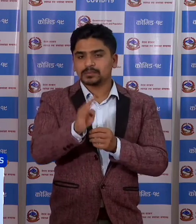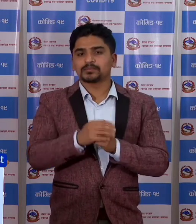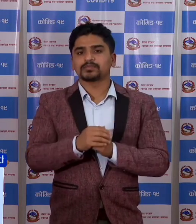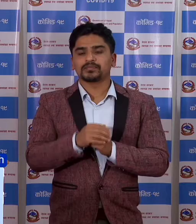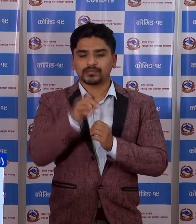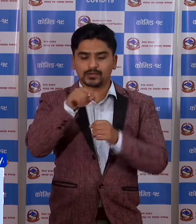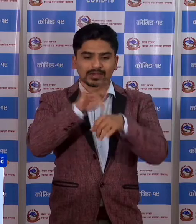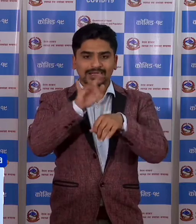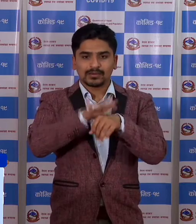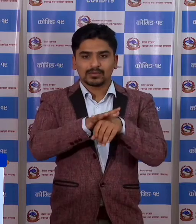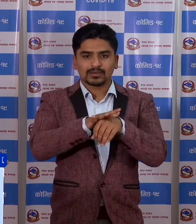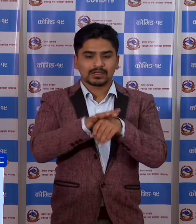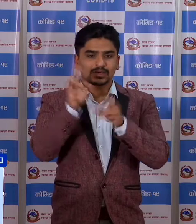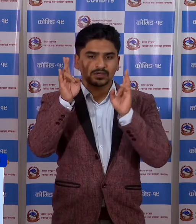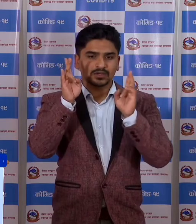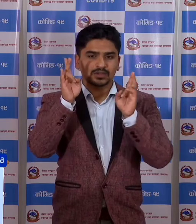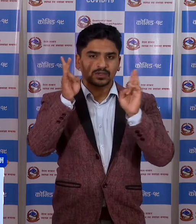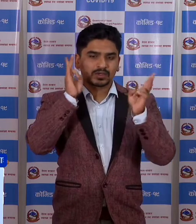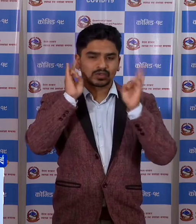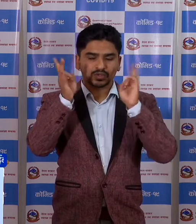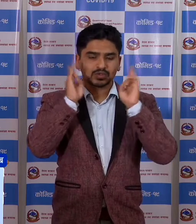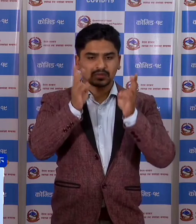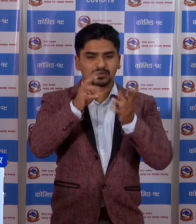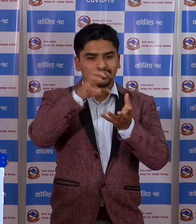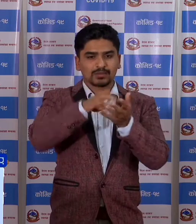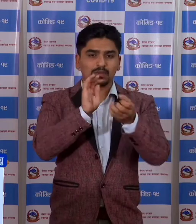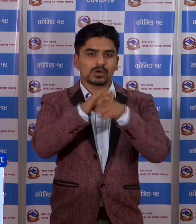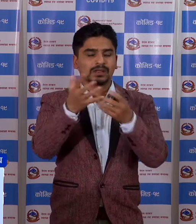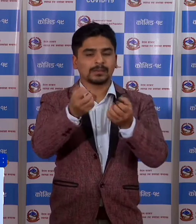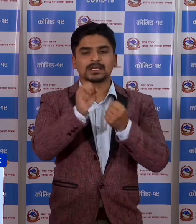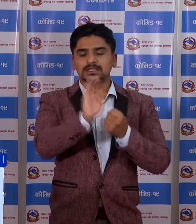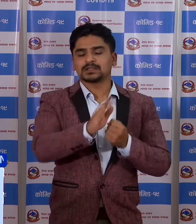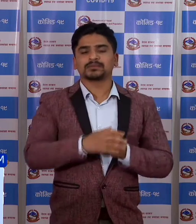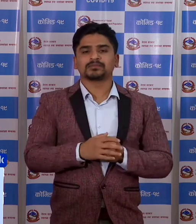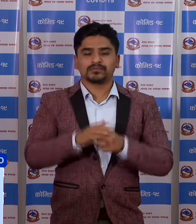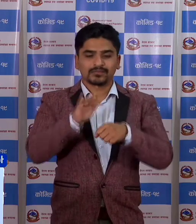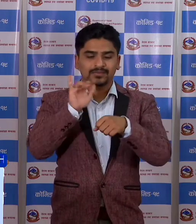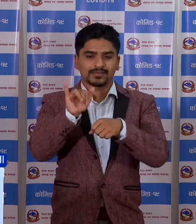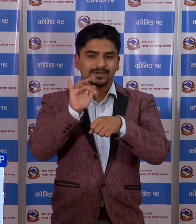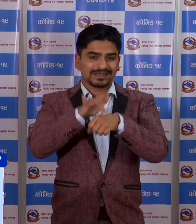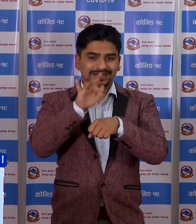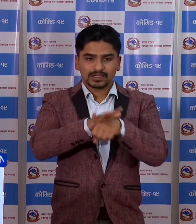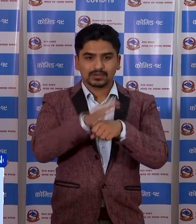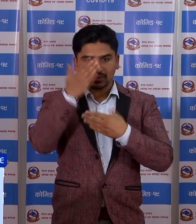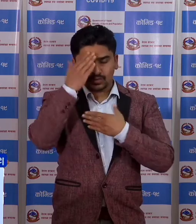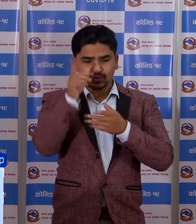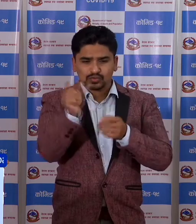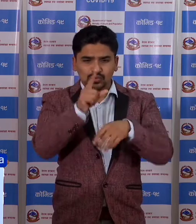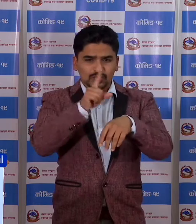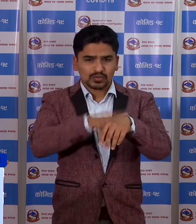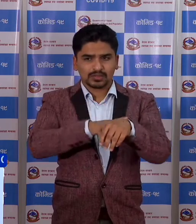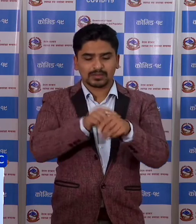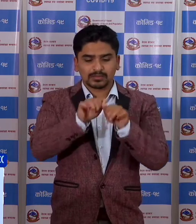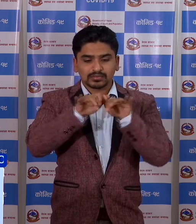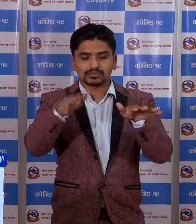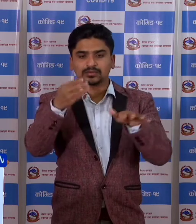गर्दछ। यो लामखुट्टेको शहरी तथा सहरमुख ठाउँमा बढी पाइने गर्दछ। डेंगू ज्वरो छोटो समयमा संक्रमित